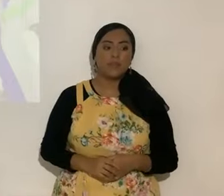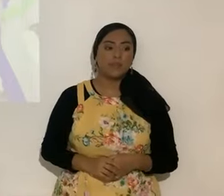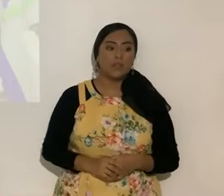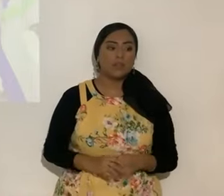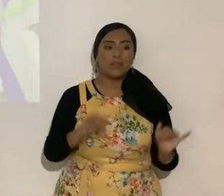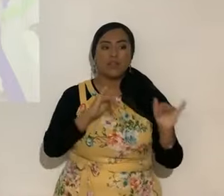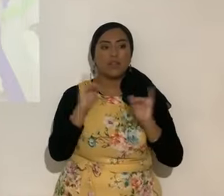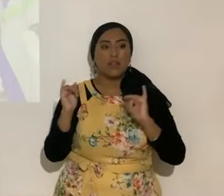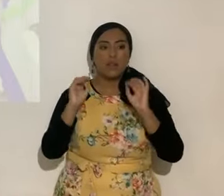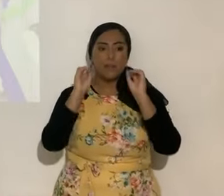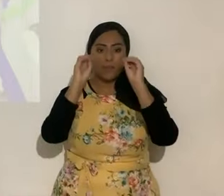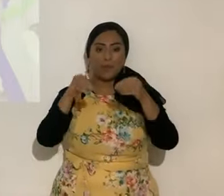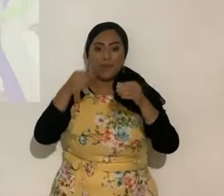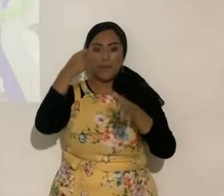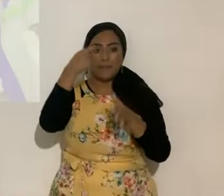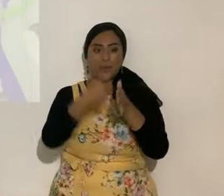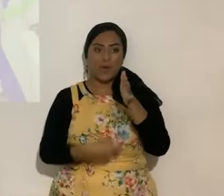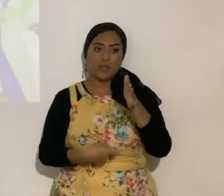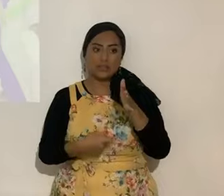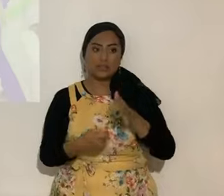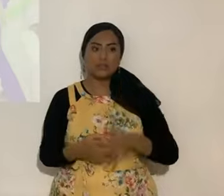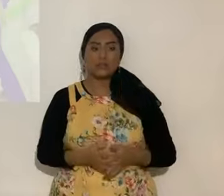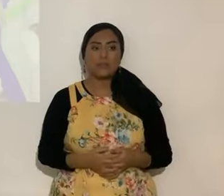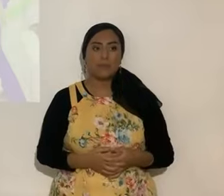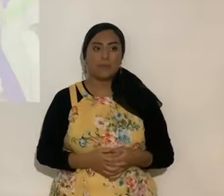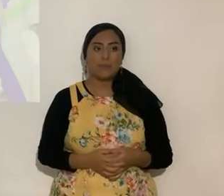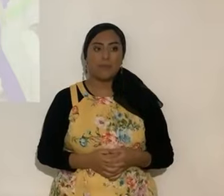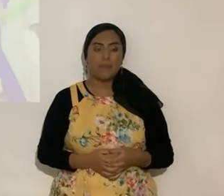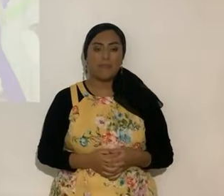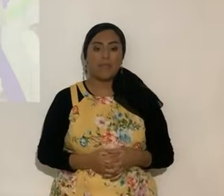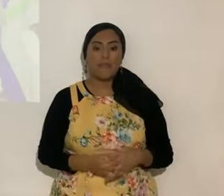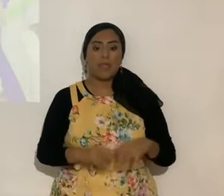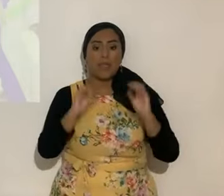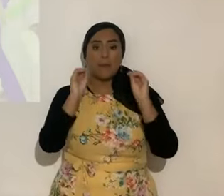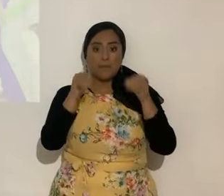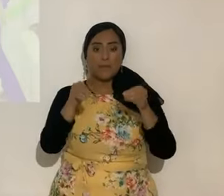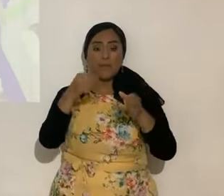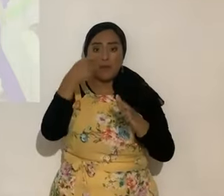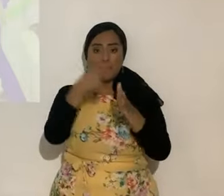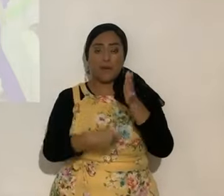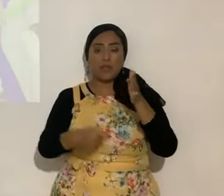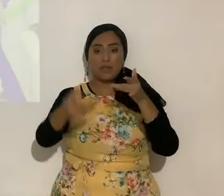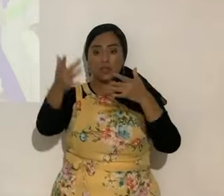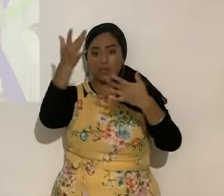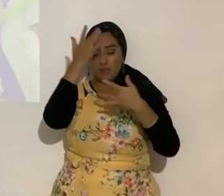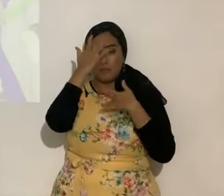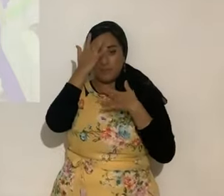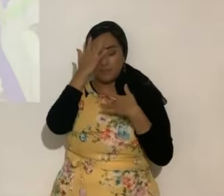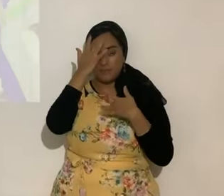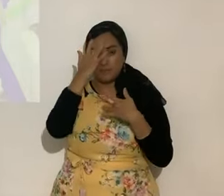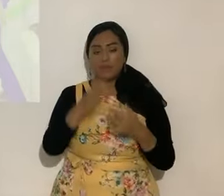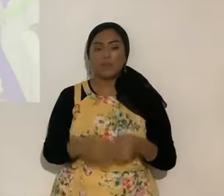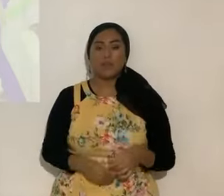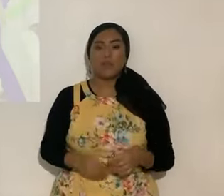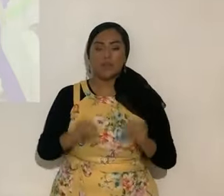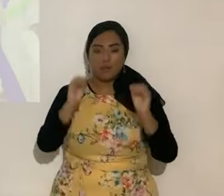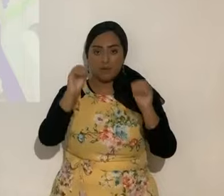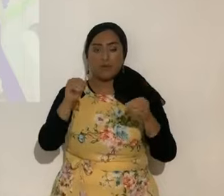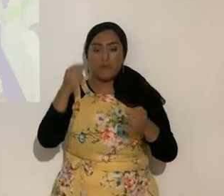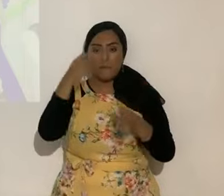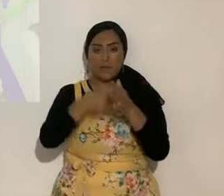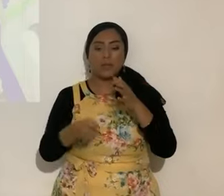ponerle un precio. Ahora, es ponerle un precio a la enfermedad, es ponerle un